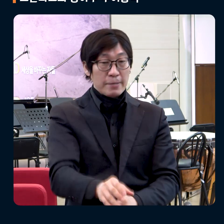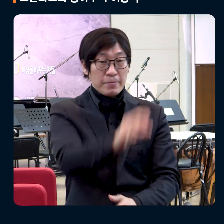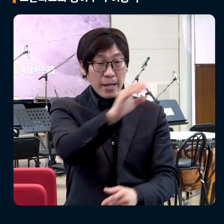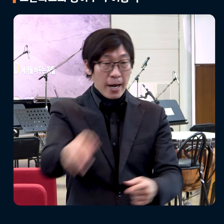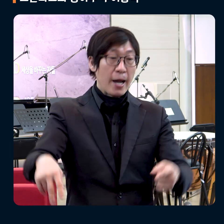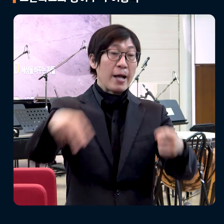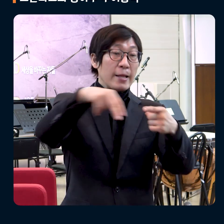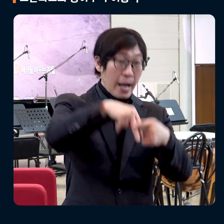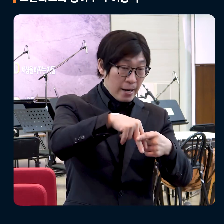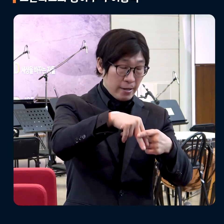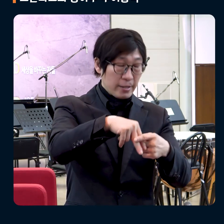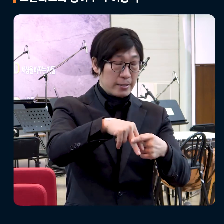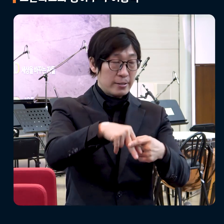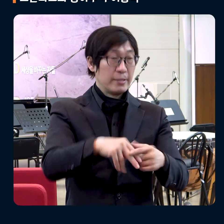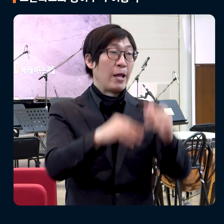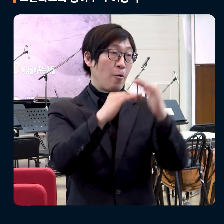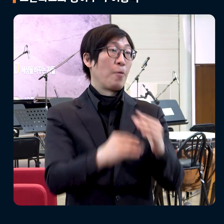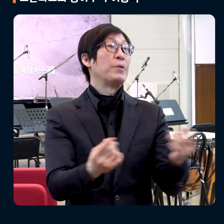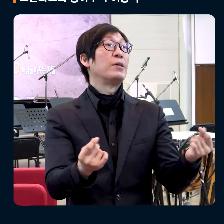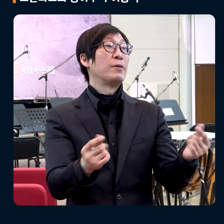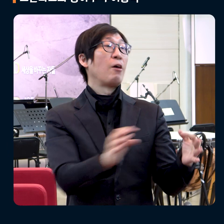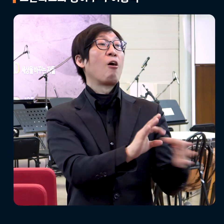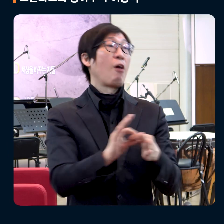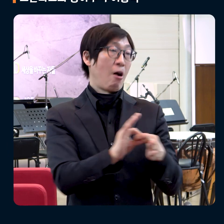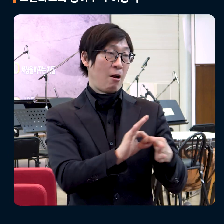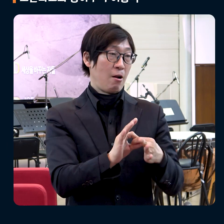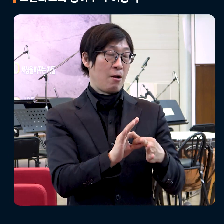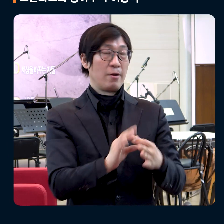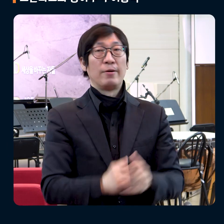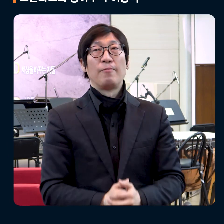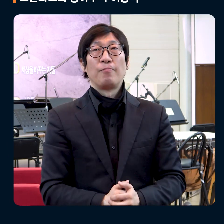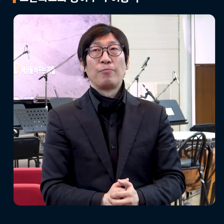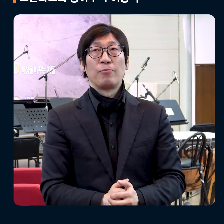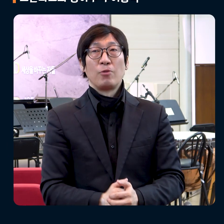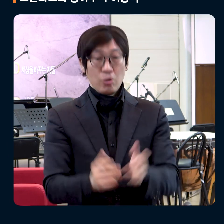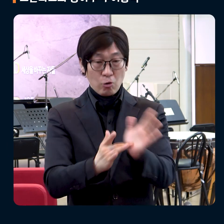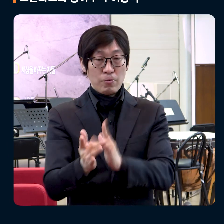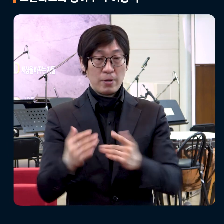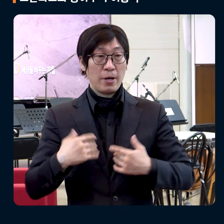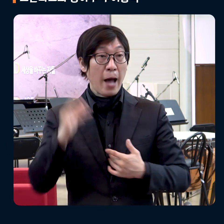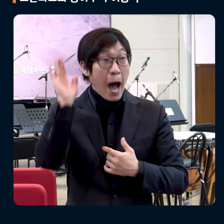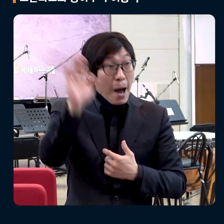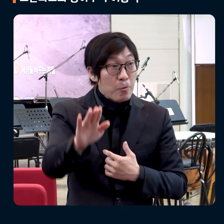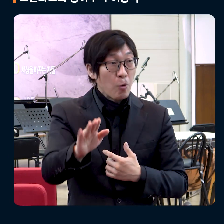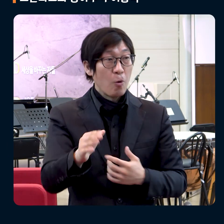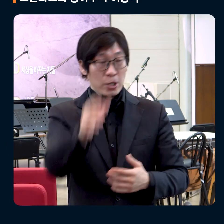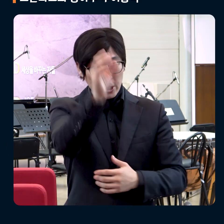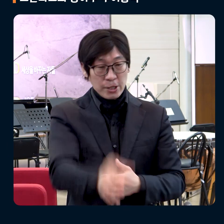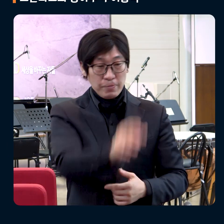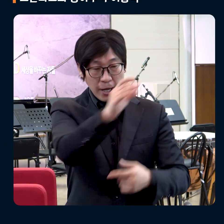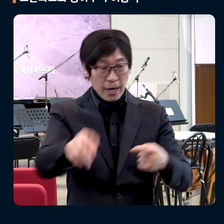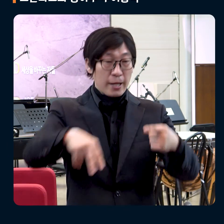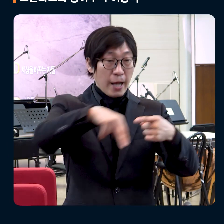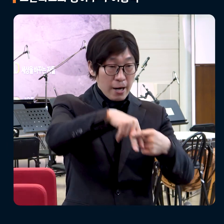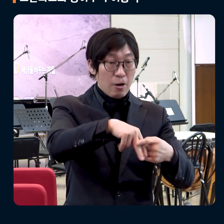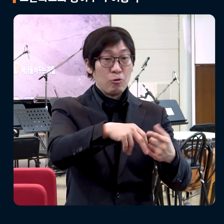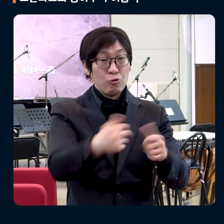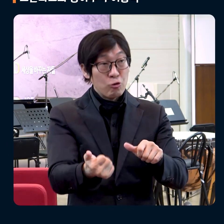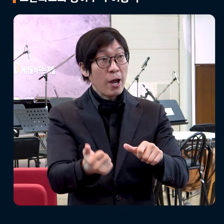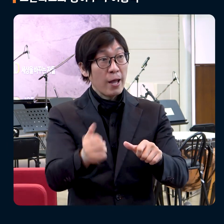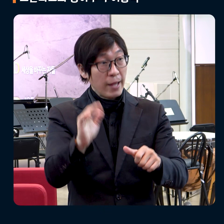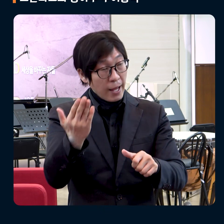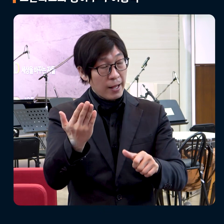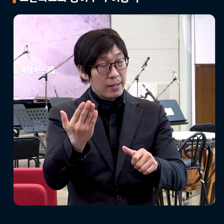달린다라는 표현과 다 맞닿아 있습니다. 그러니까 자기가 자신께서 이제 십자가를 지시고 이제 온 인류를 위해서